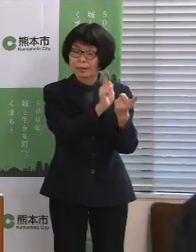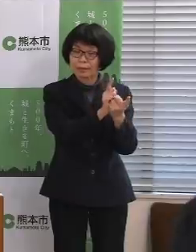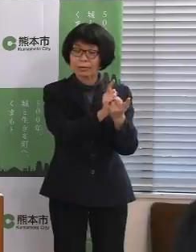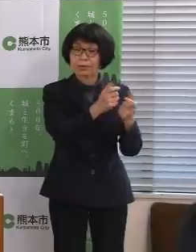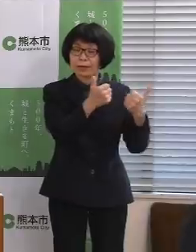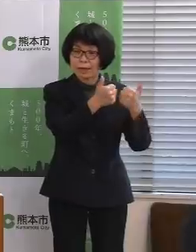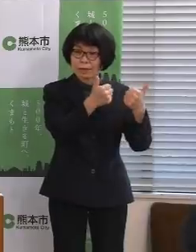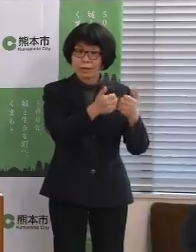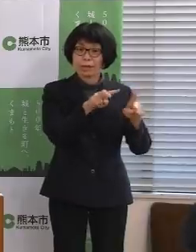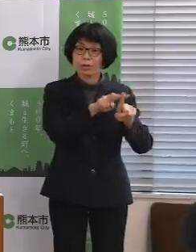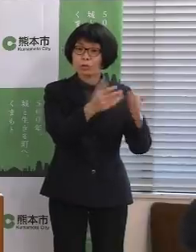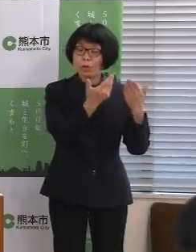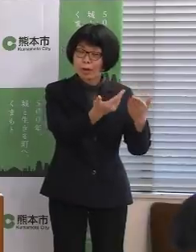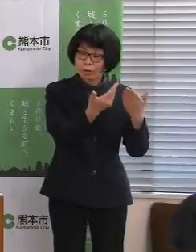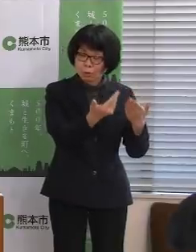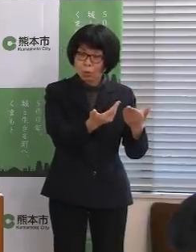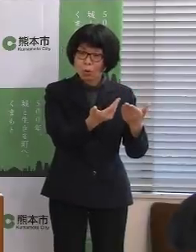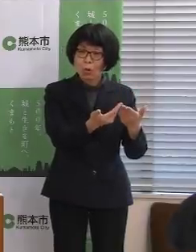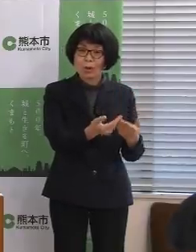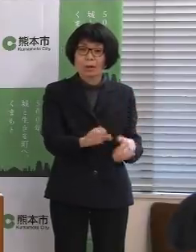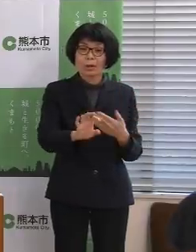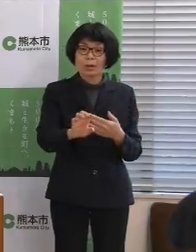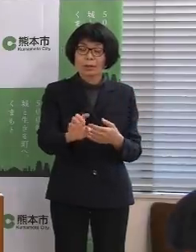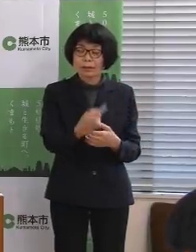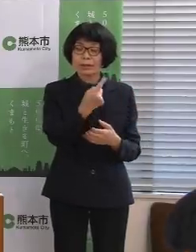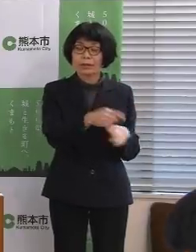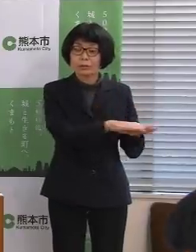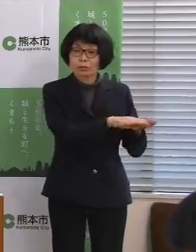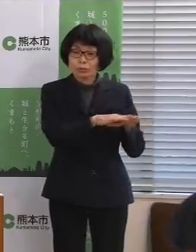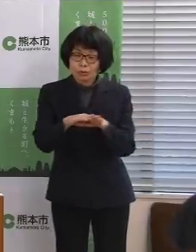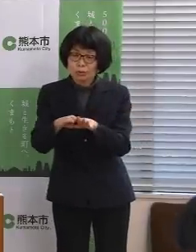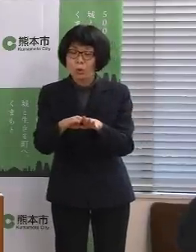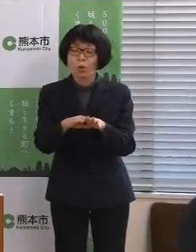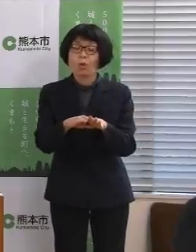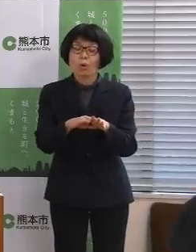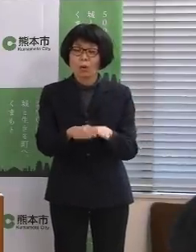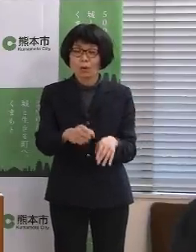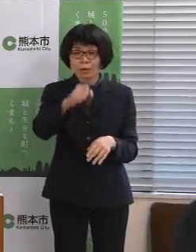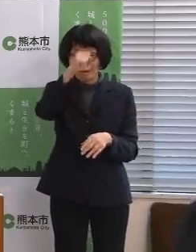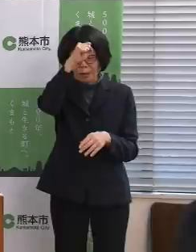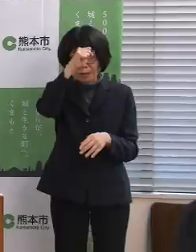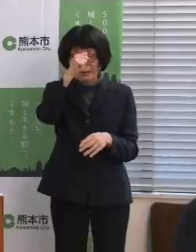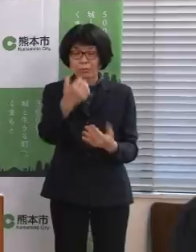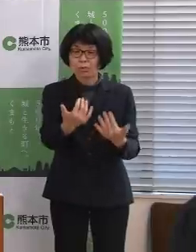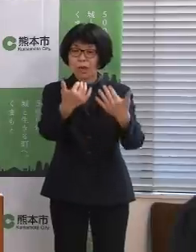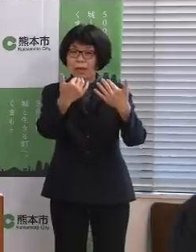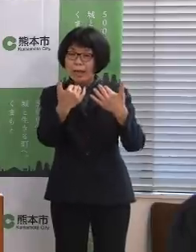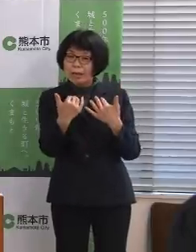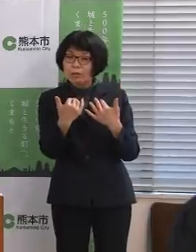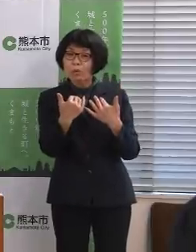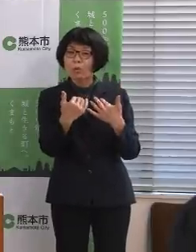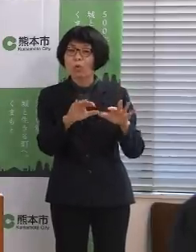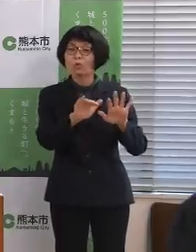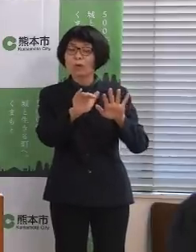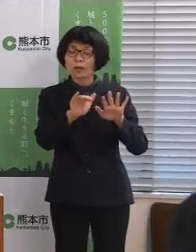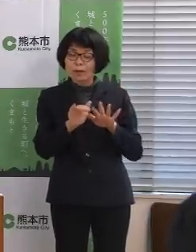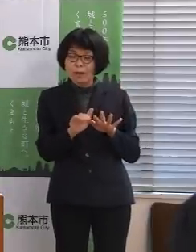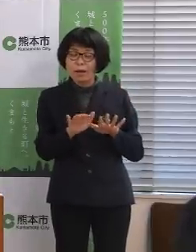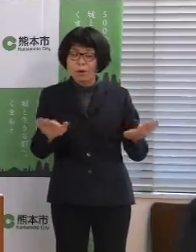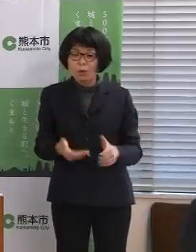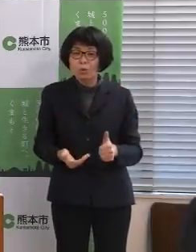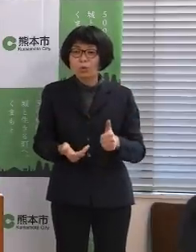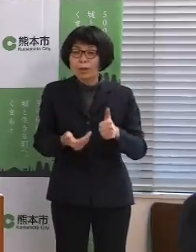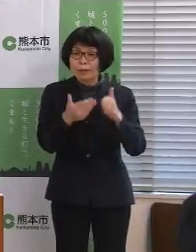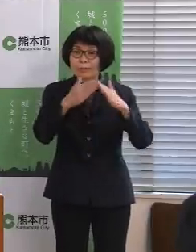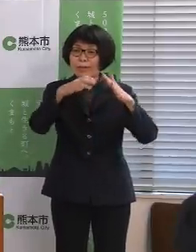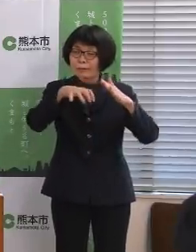校と臨時休校等により新型コロナウイルス感染症の影響を受けた子育て世帯を支